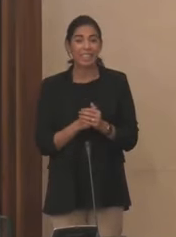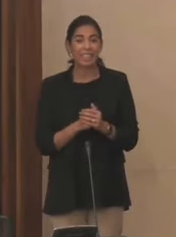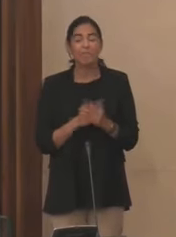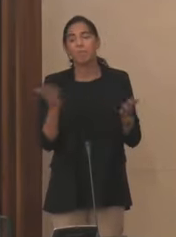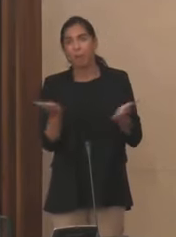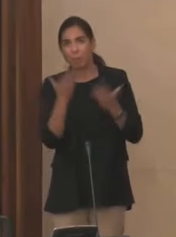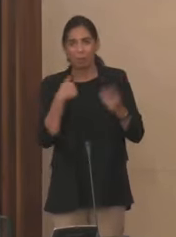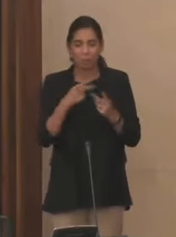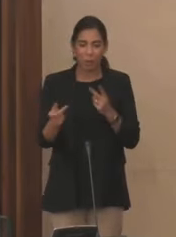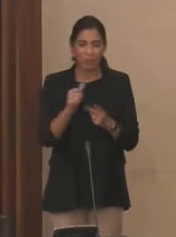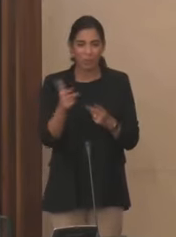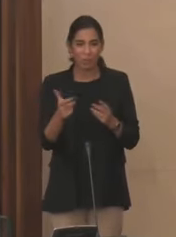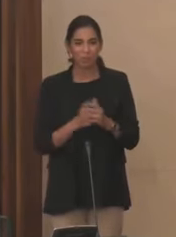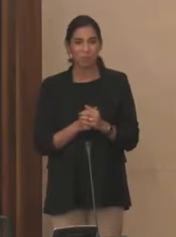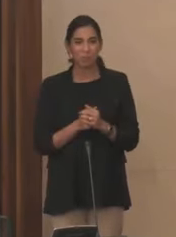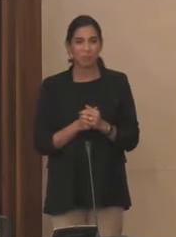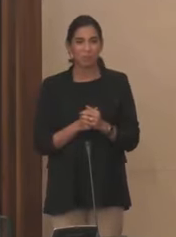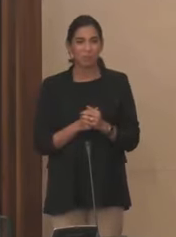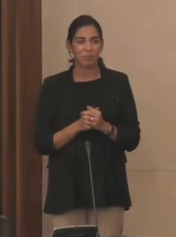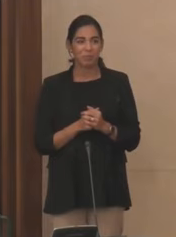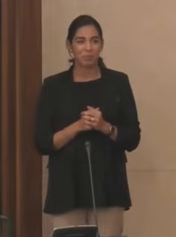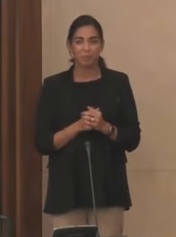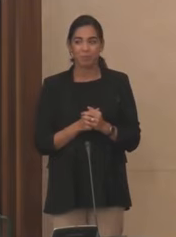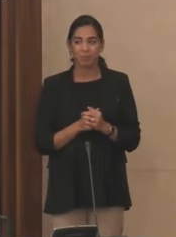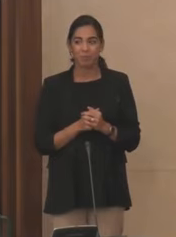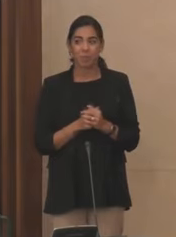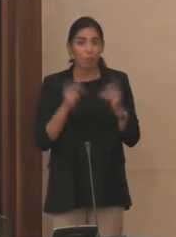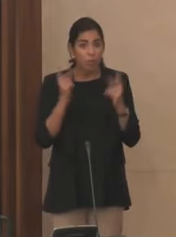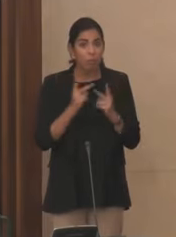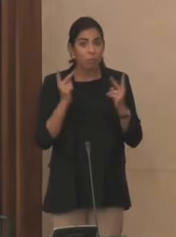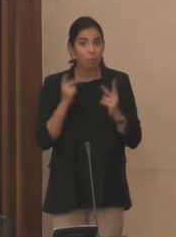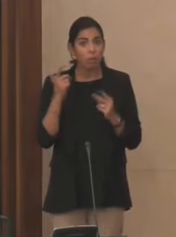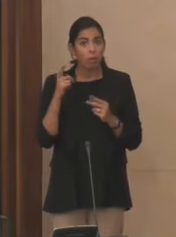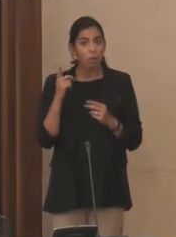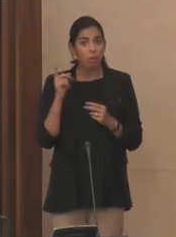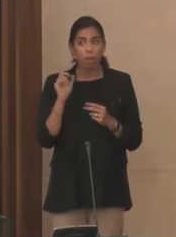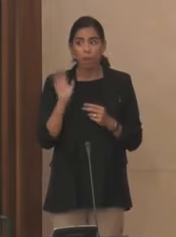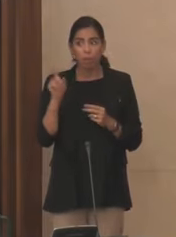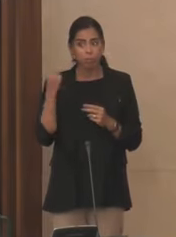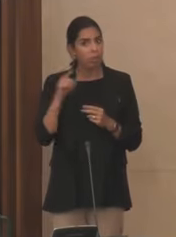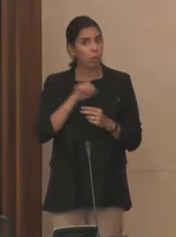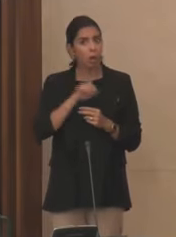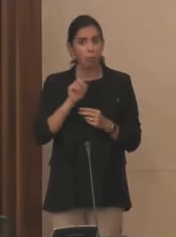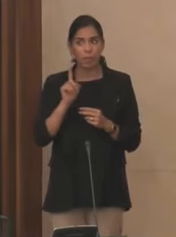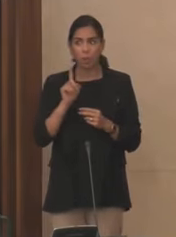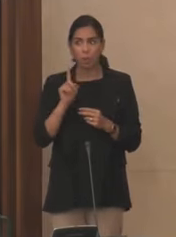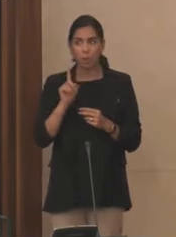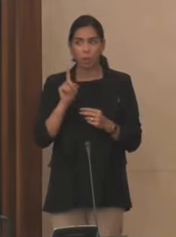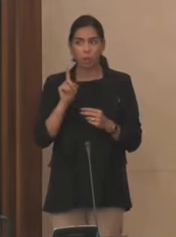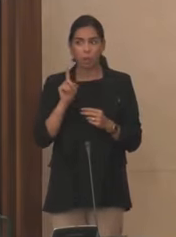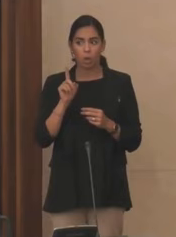arrangio, non si può fare altro. Allora, no, veramente, non è mica mio questo, eh? Qua